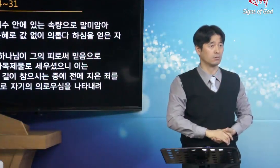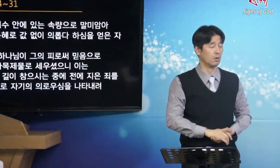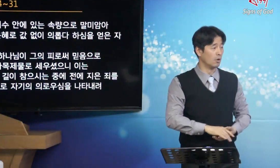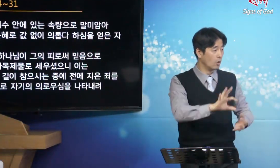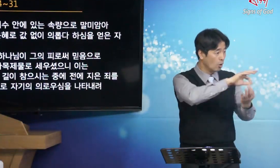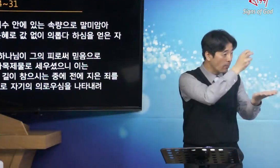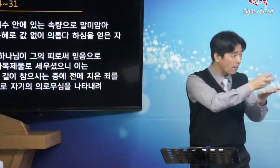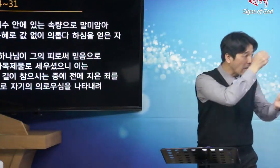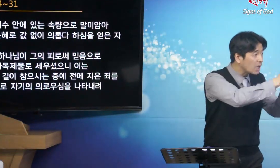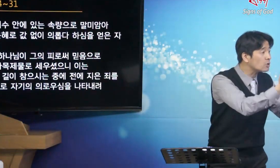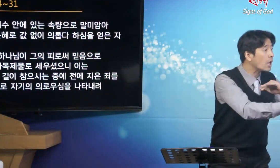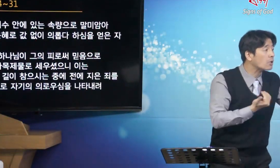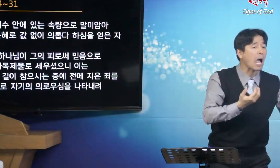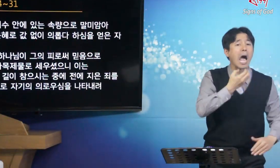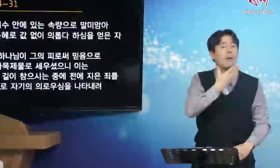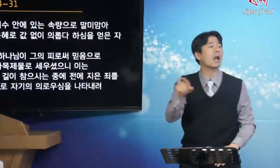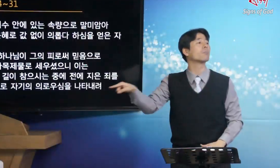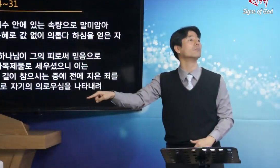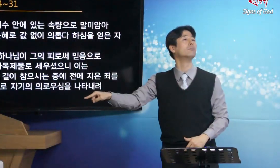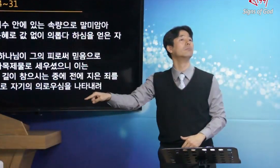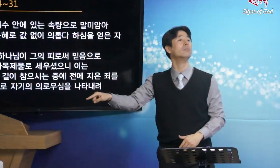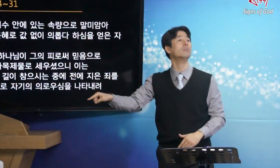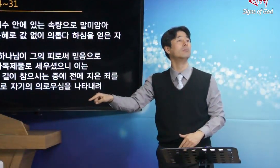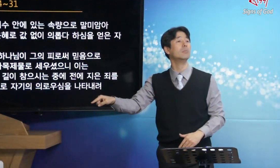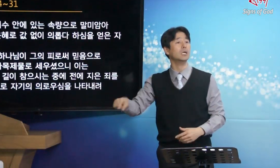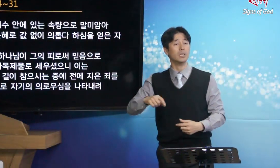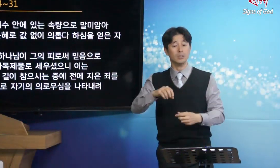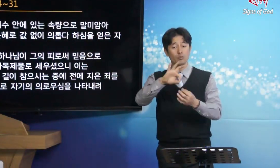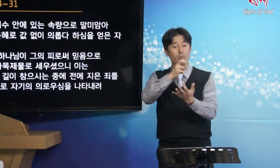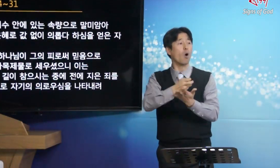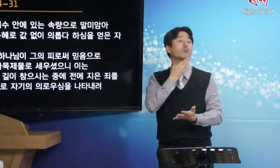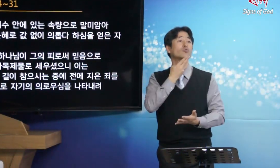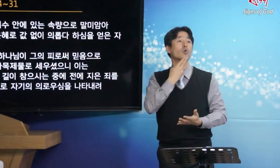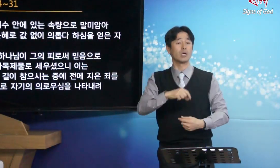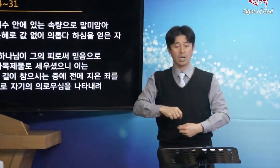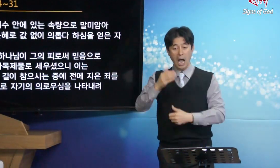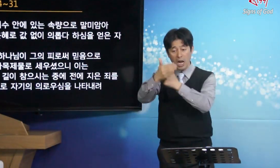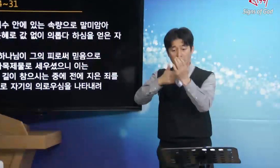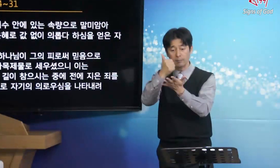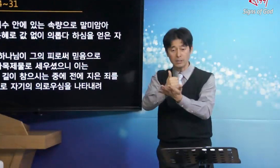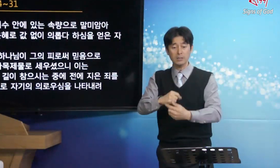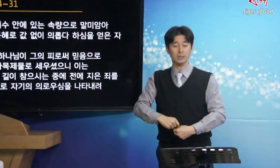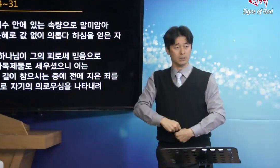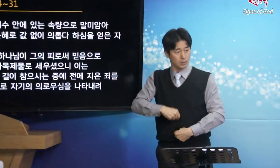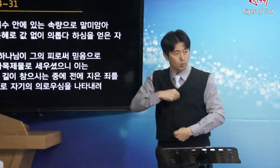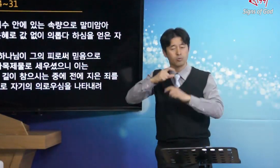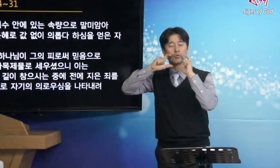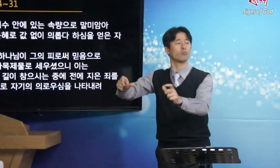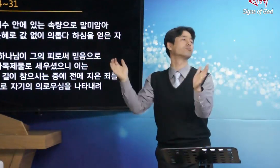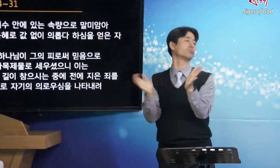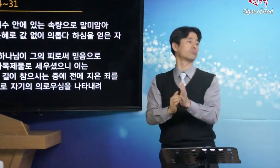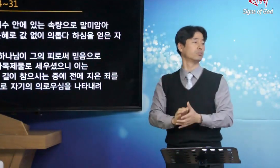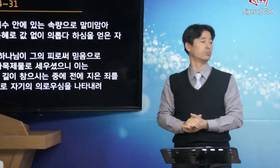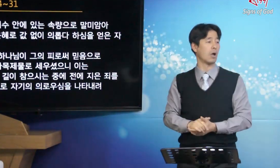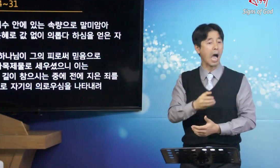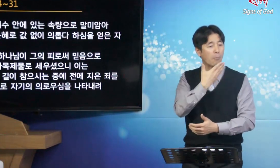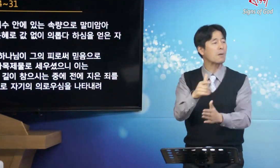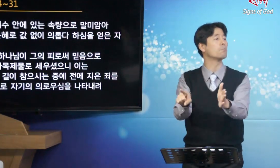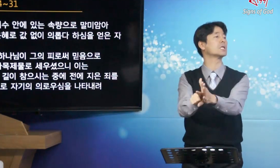바울이 반박하고 율법을 만들기 전에 아브라함이 율법이 없는 상태에서도 하나님의 의로우심을 입은